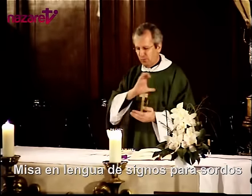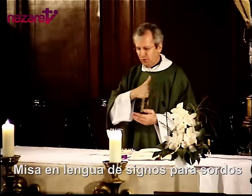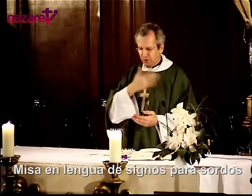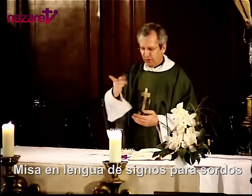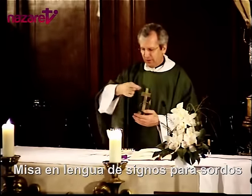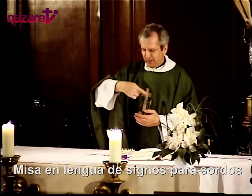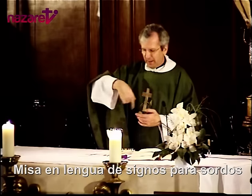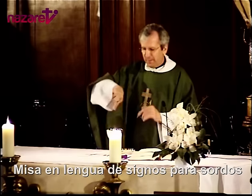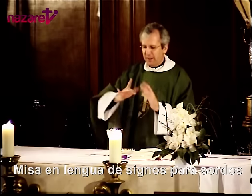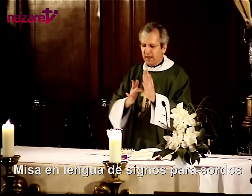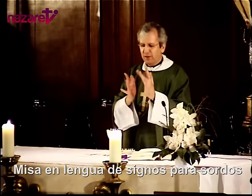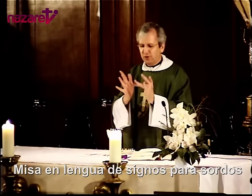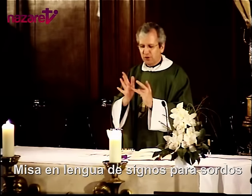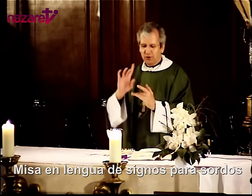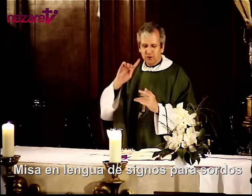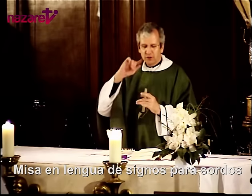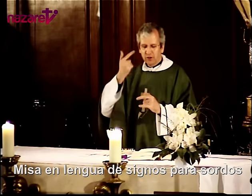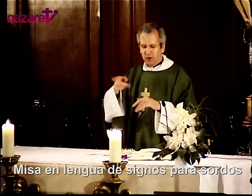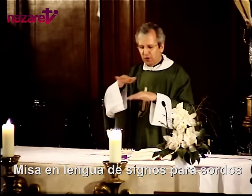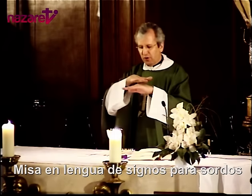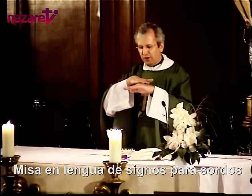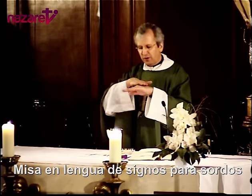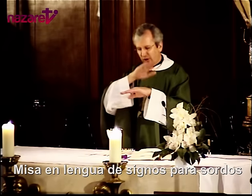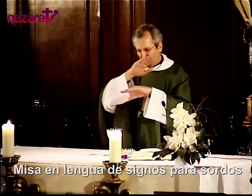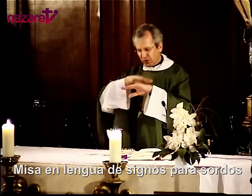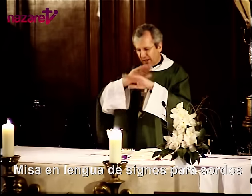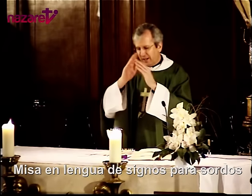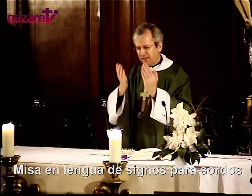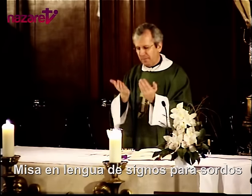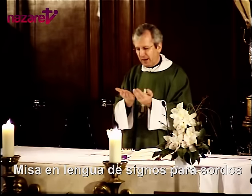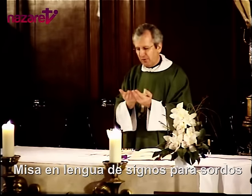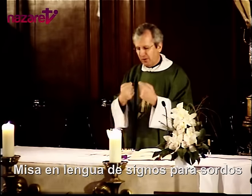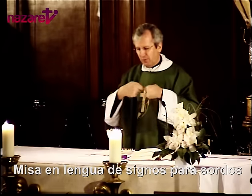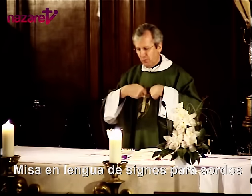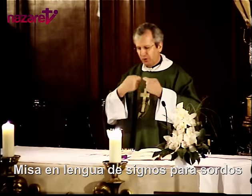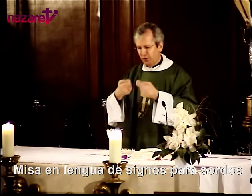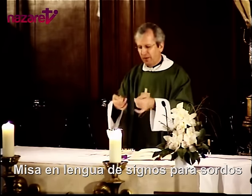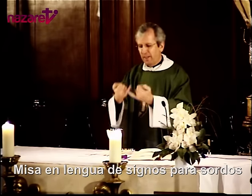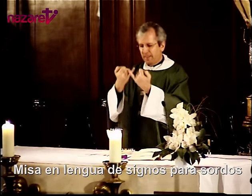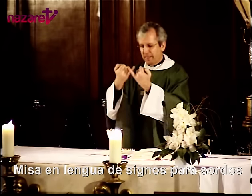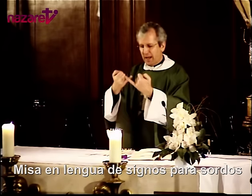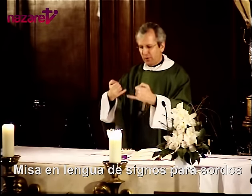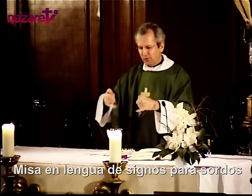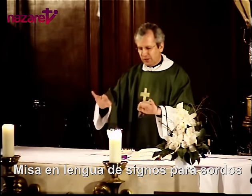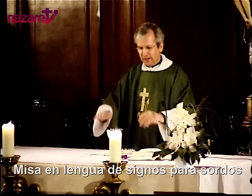mundo, ten piedad de nosotros. Cordero de Dios, que quitas el pecado del mundo, danos la